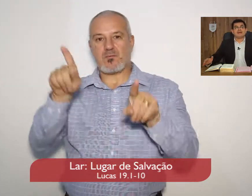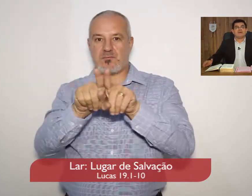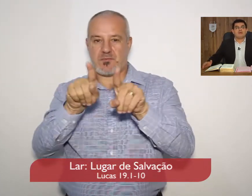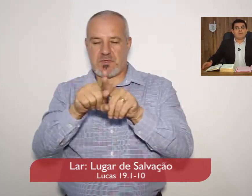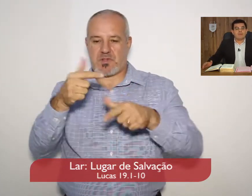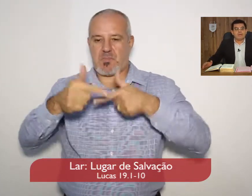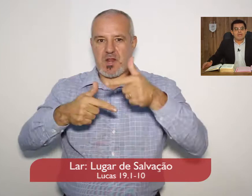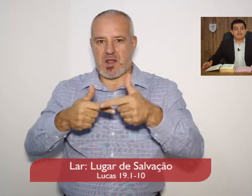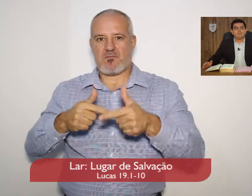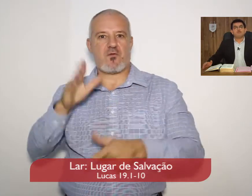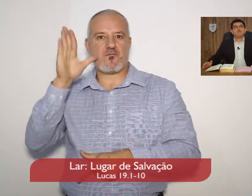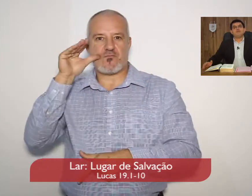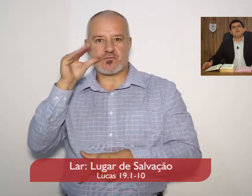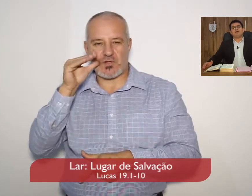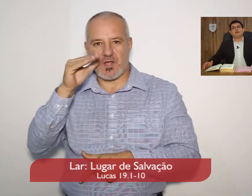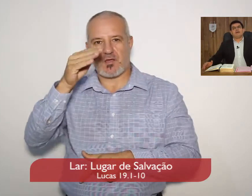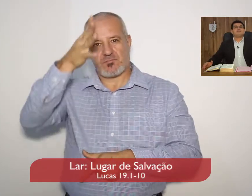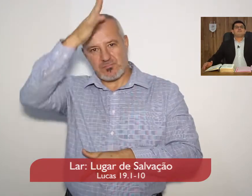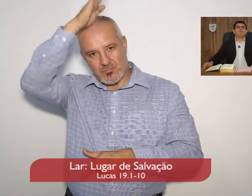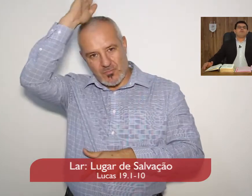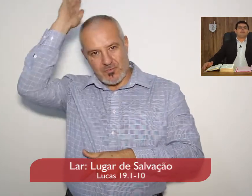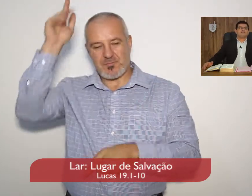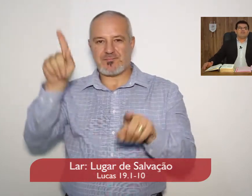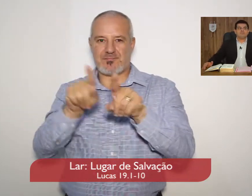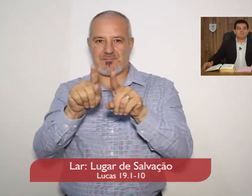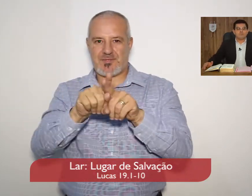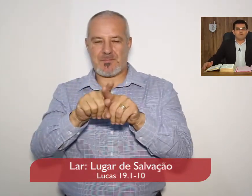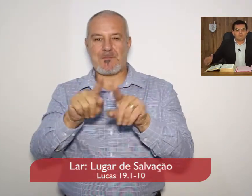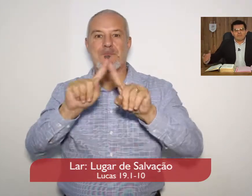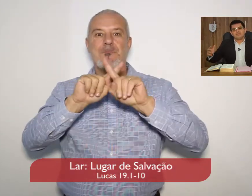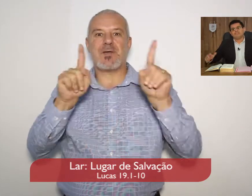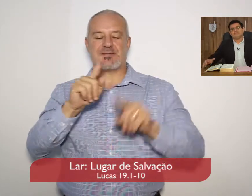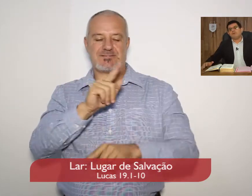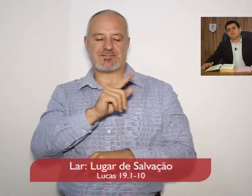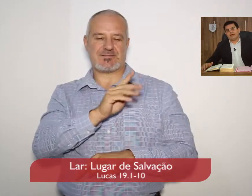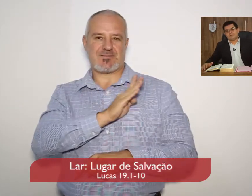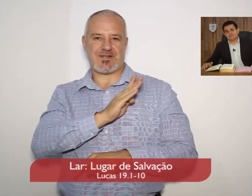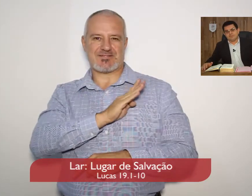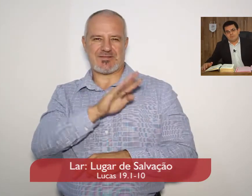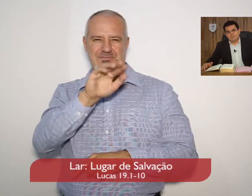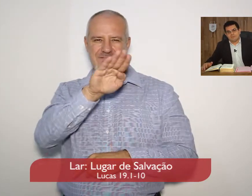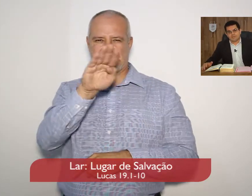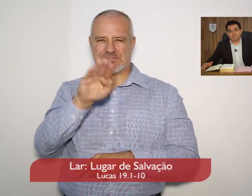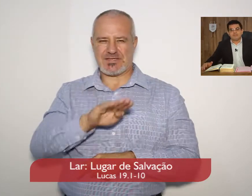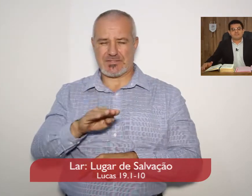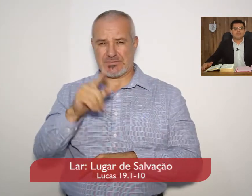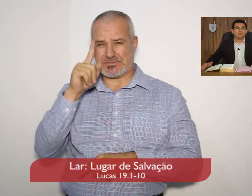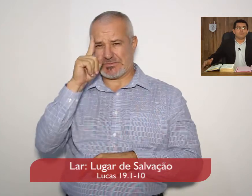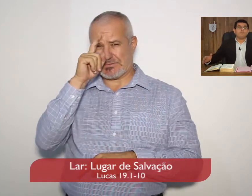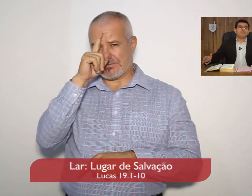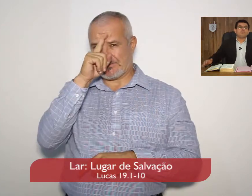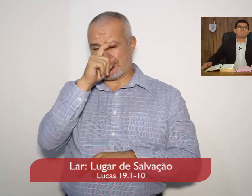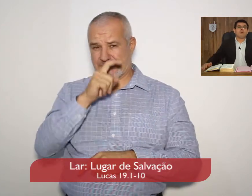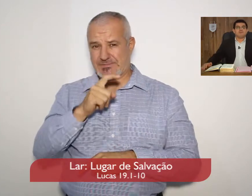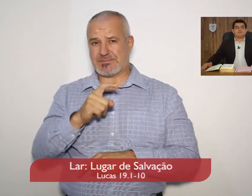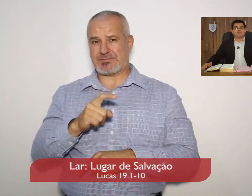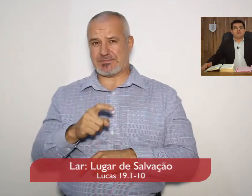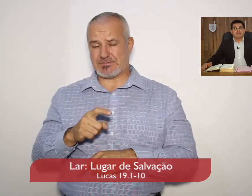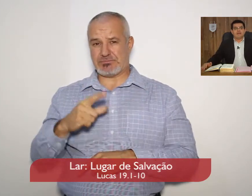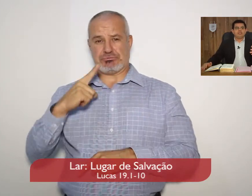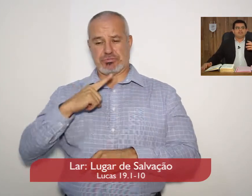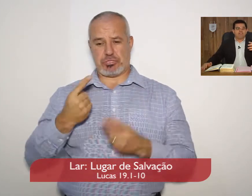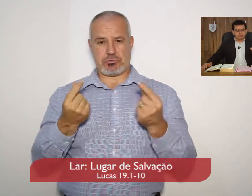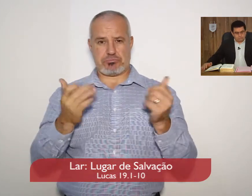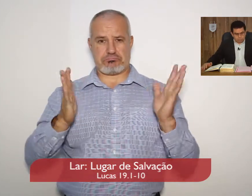que Zaqueu, ele possuía em seu coração muitas dificuldades. Mesmo ele sendo um homem de